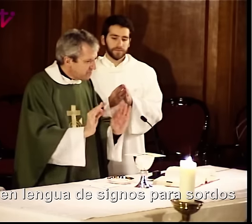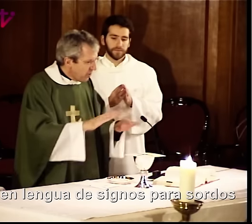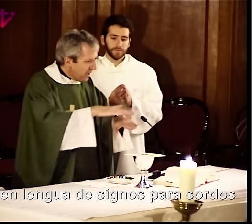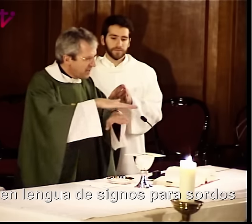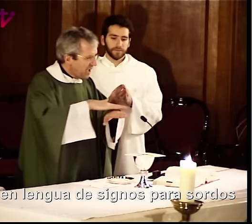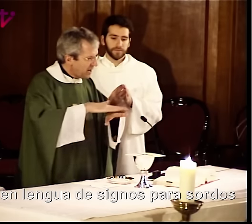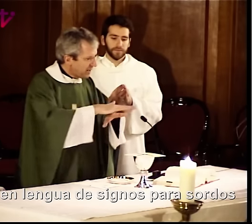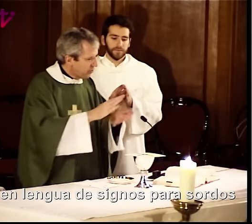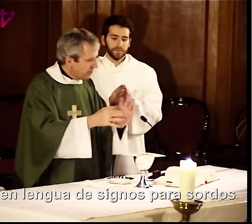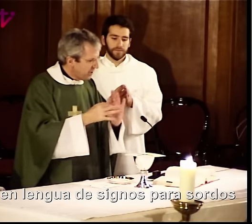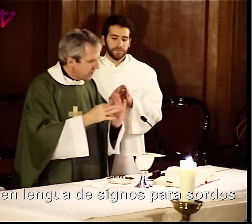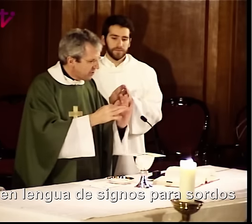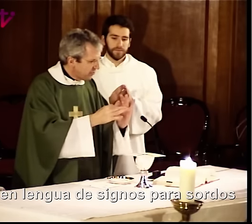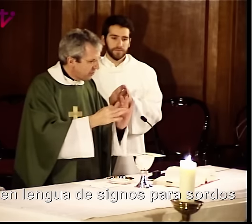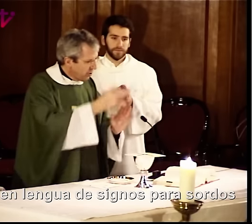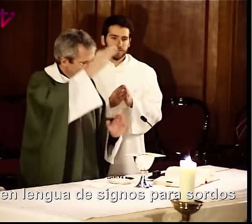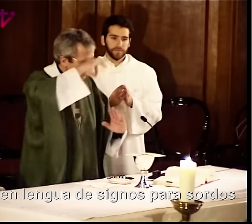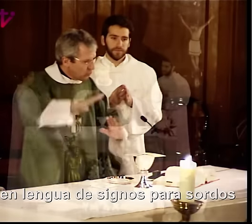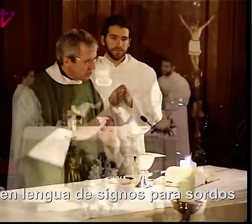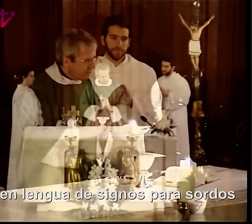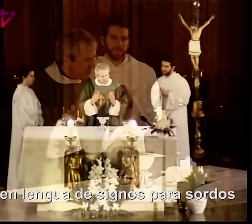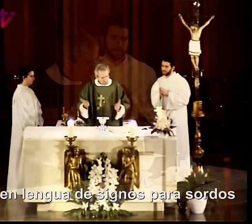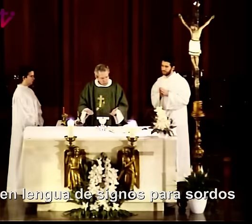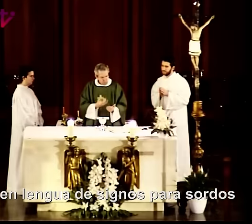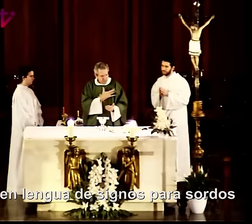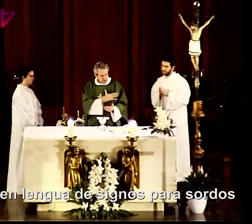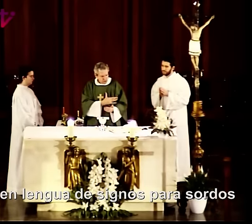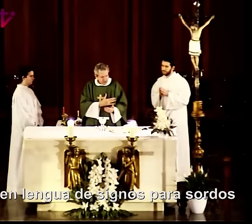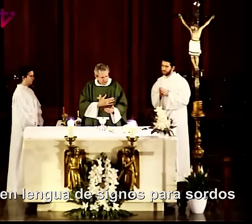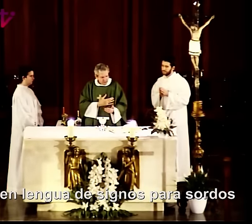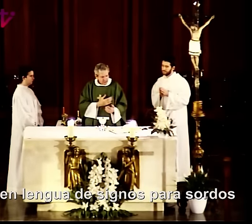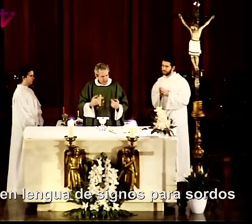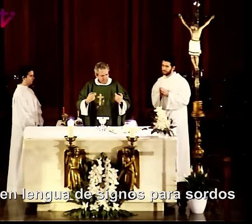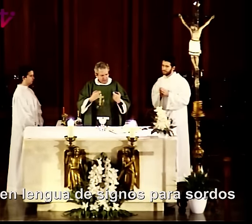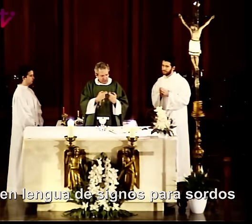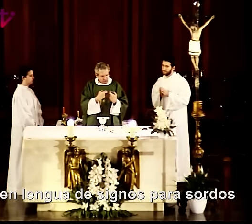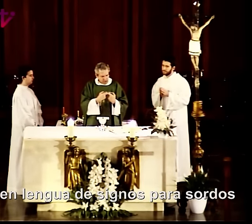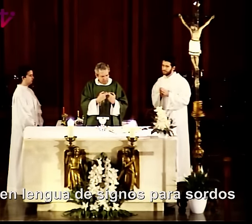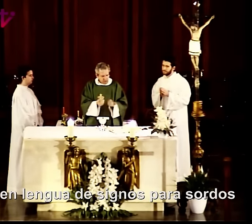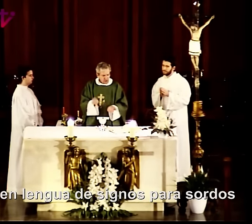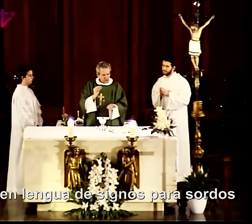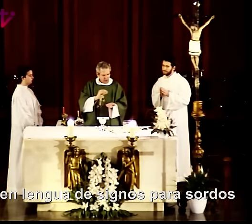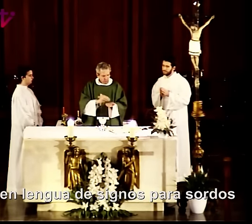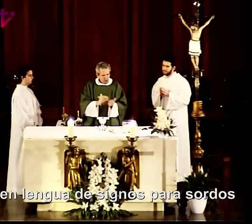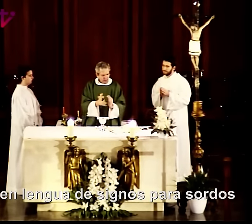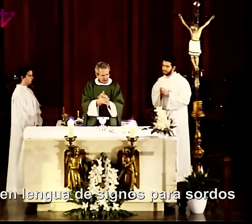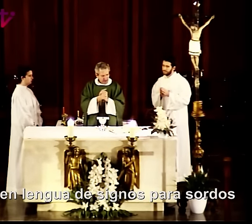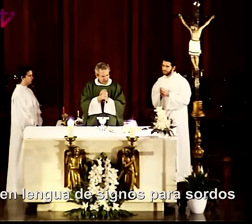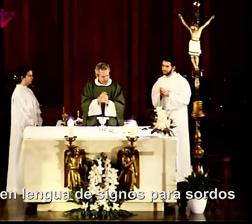dispongan a la reconciliación. Tu Espíritu mueve los corazones para que los enemigos vuelvan a la